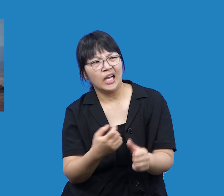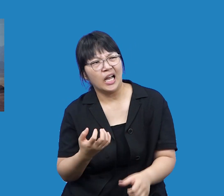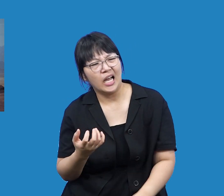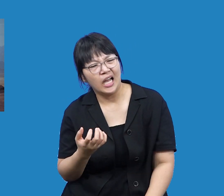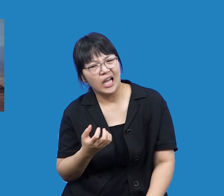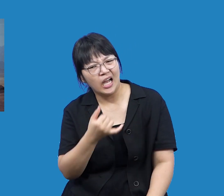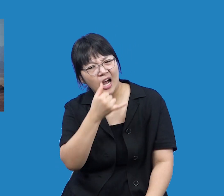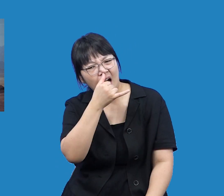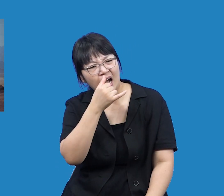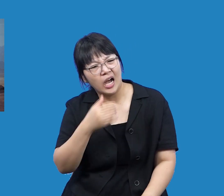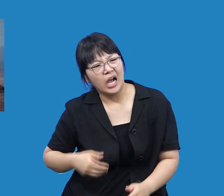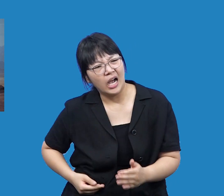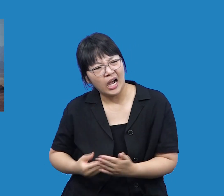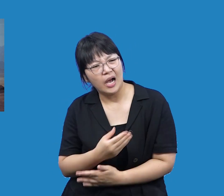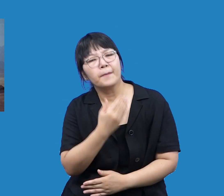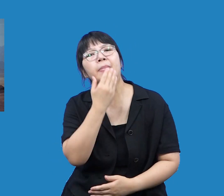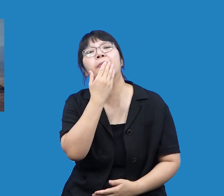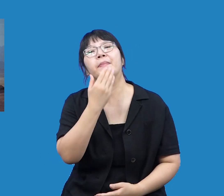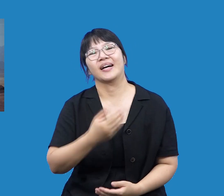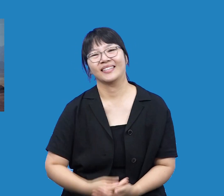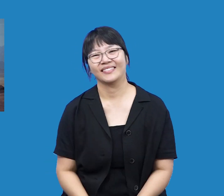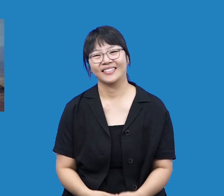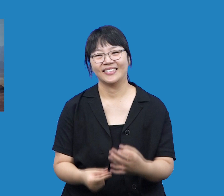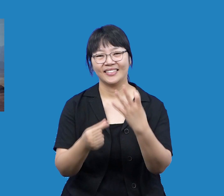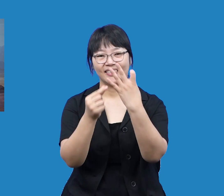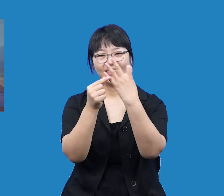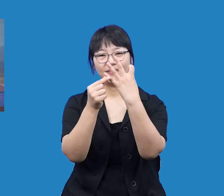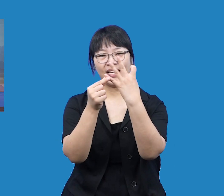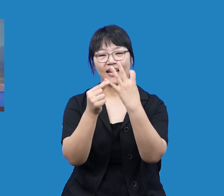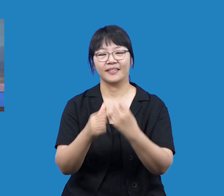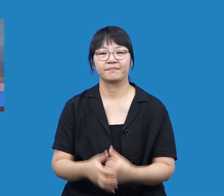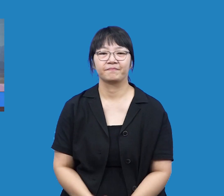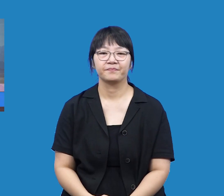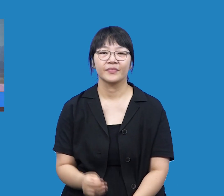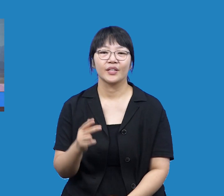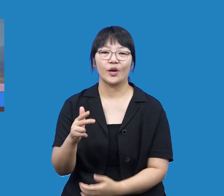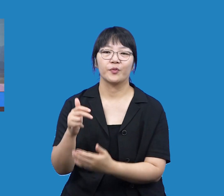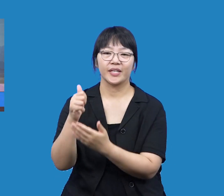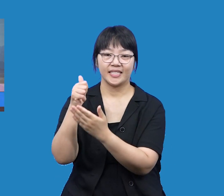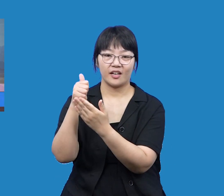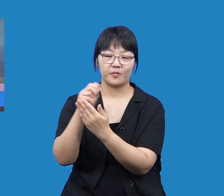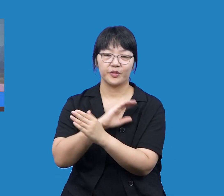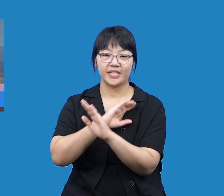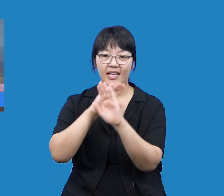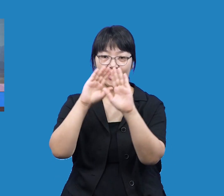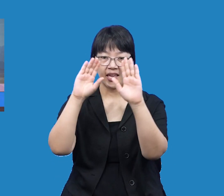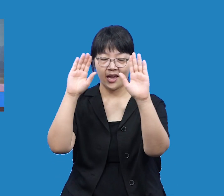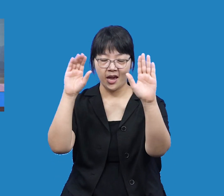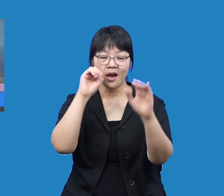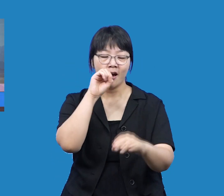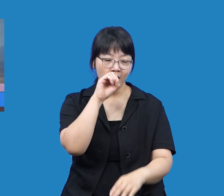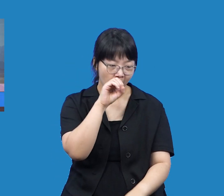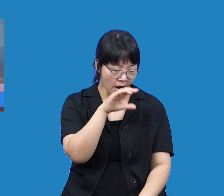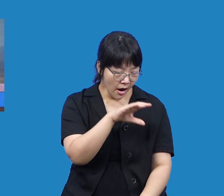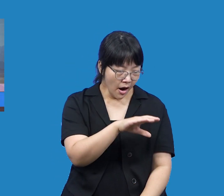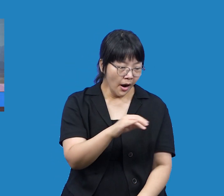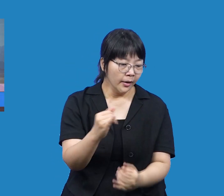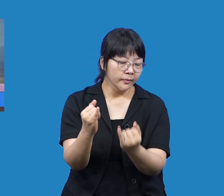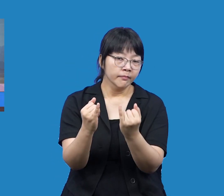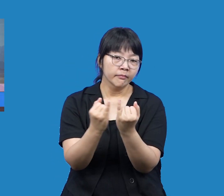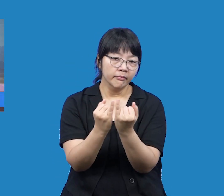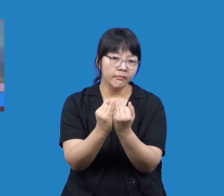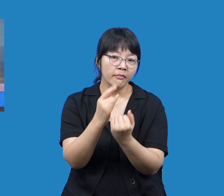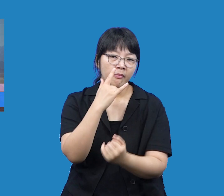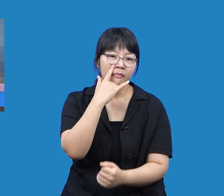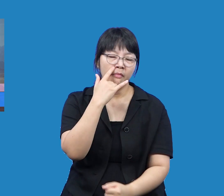네, 14절 말씀입니다. 같이 읽겠습니다. 다 같이 시작. 여호와께서 모세에게 이르시되 그의